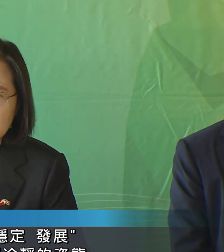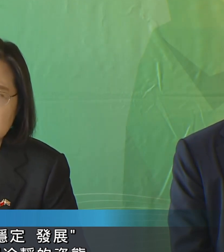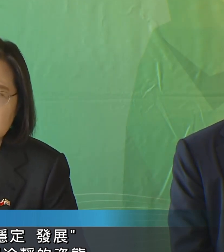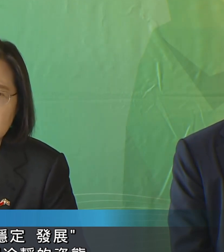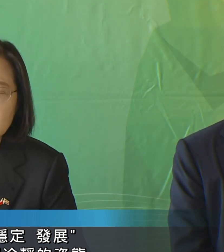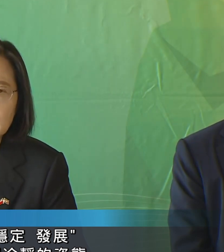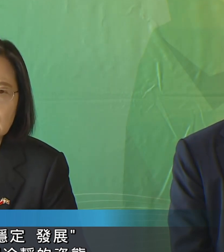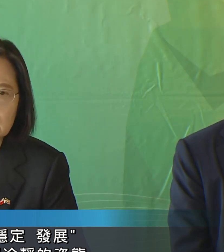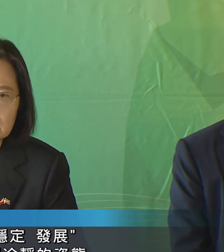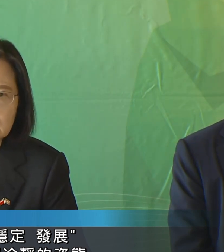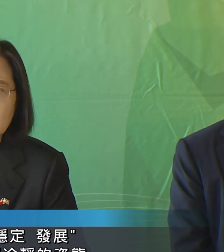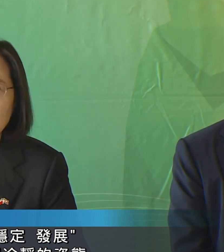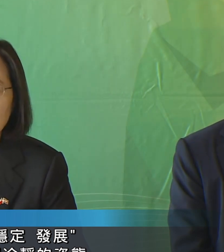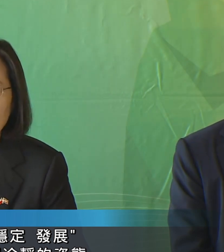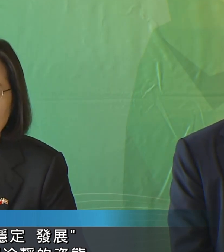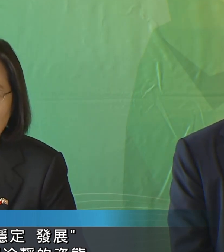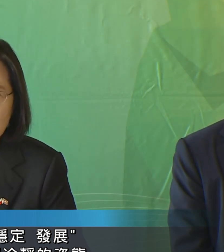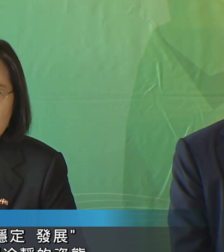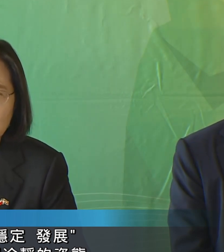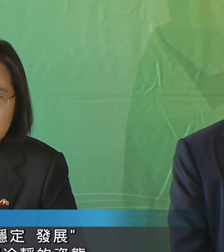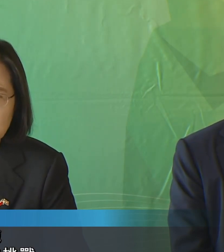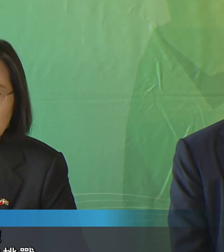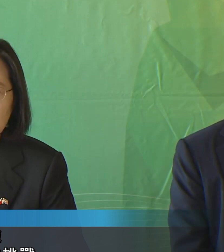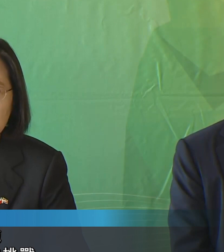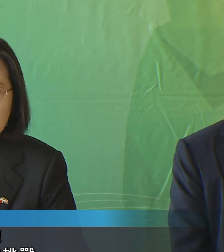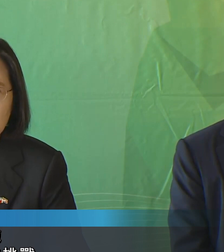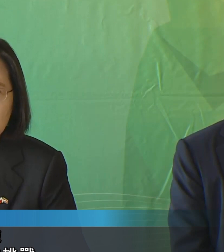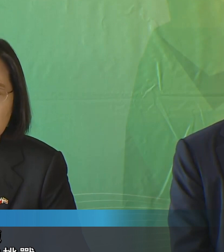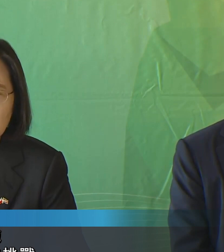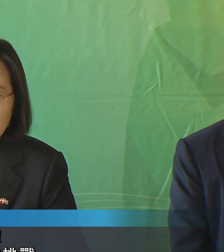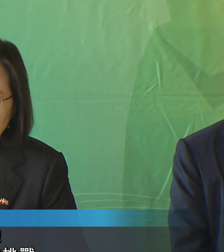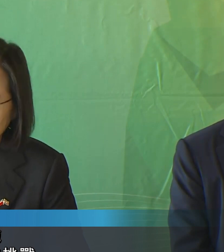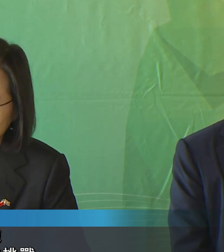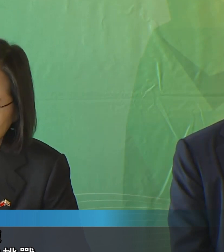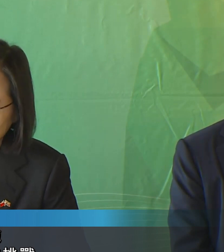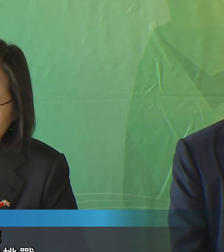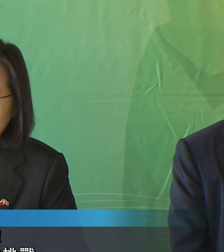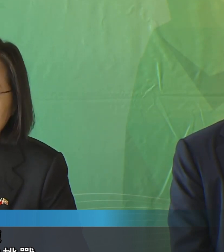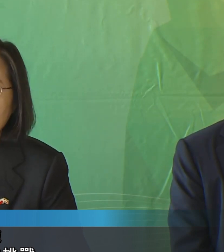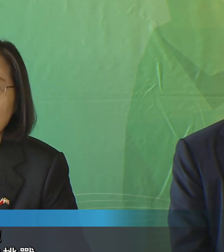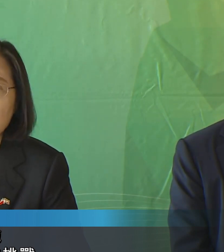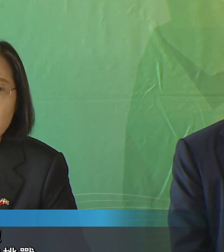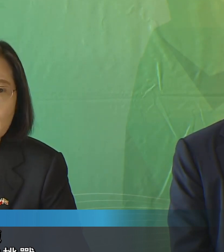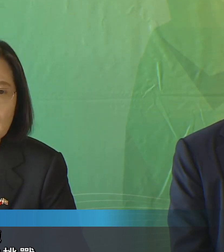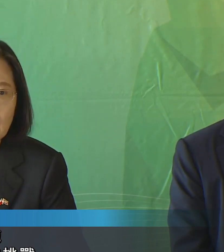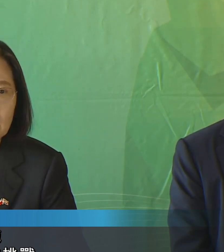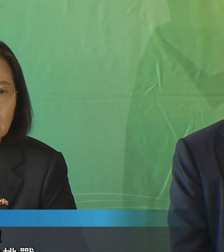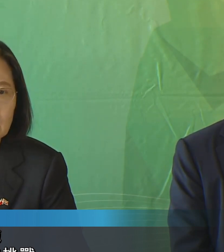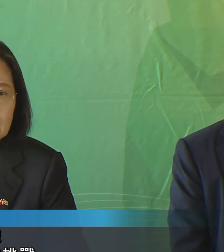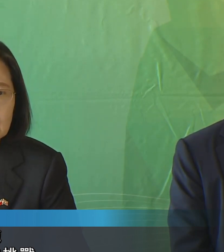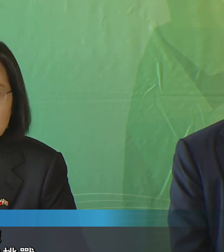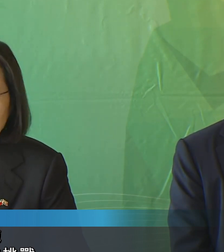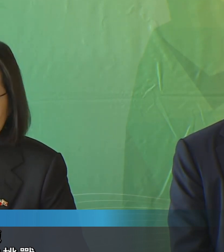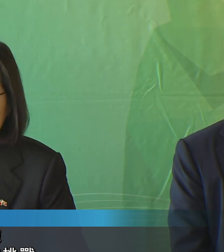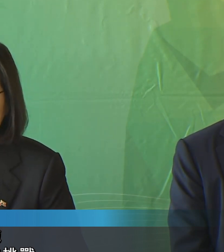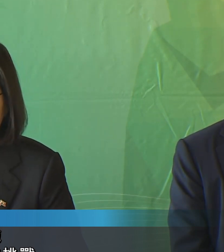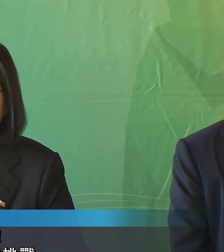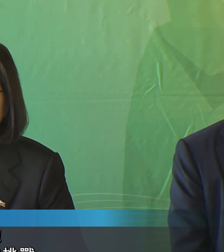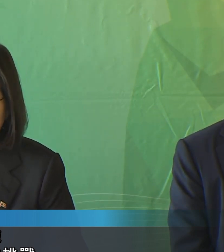静的姿态，一个稳定的措施，来一一的克服这些挑